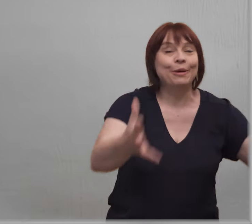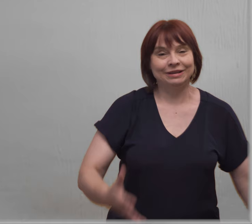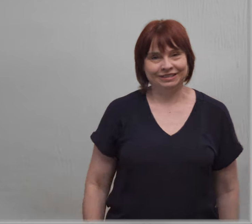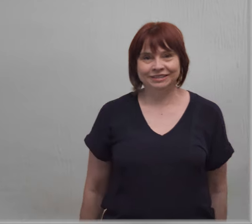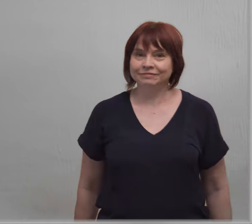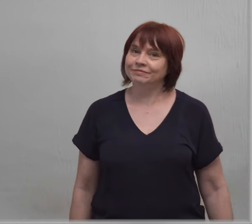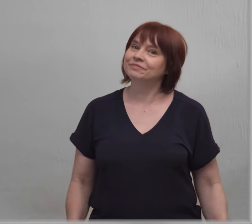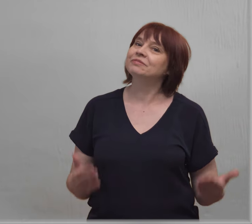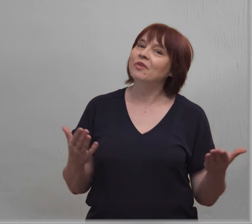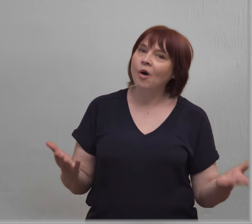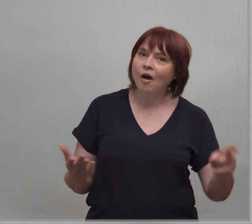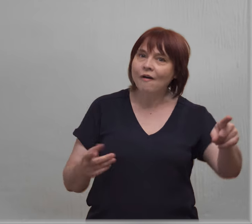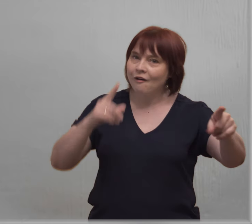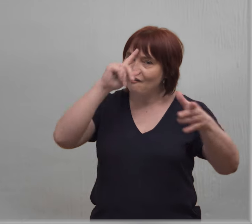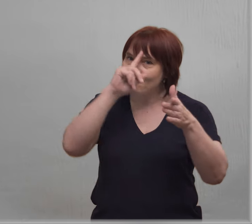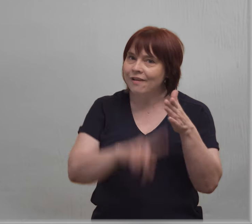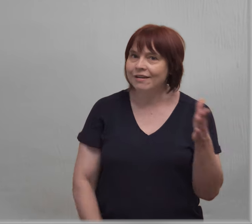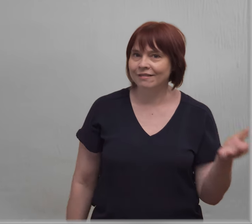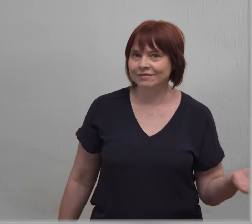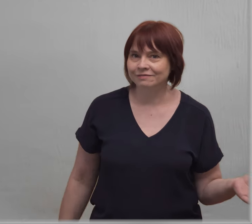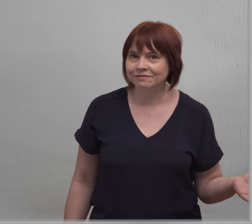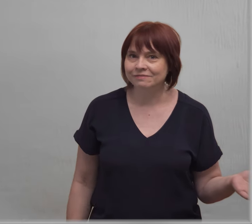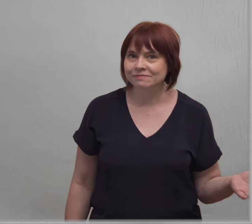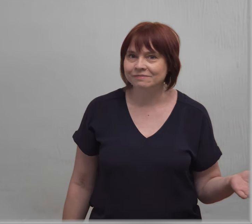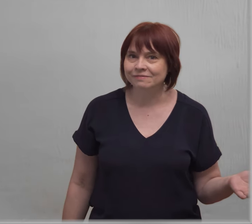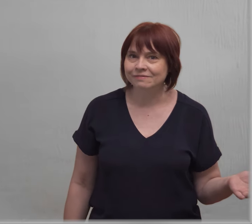верим? Вера, она всегда стоит